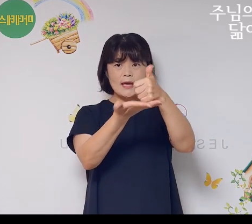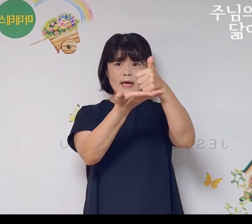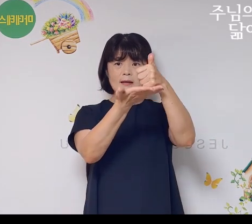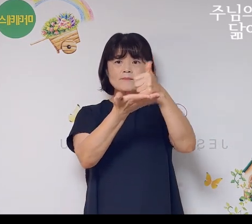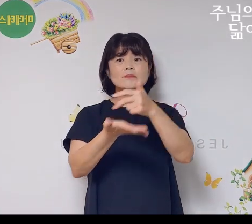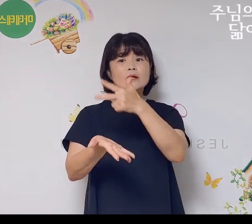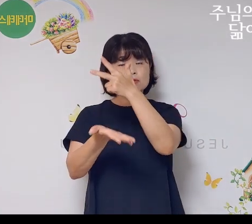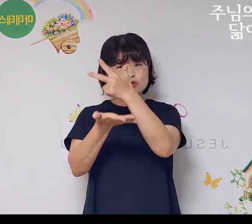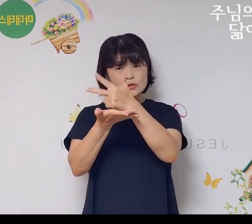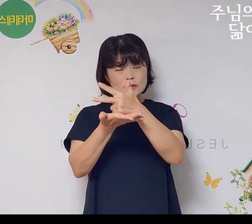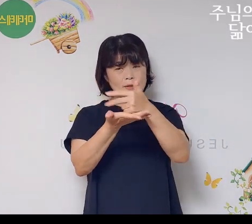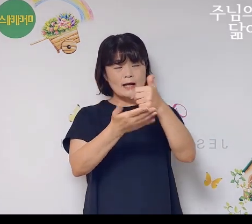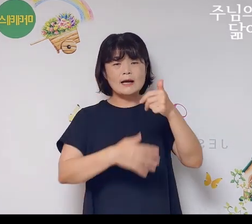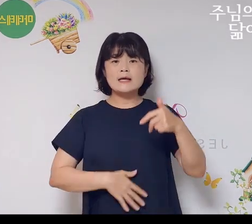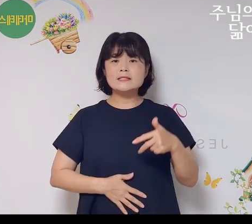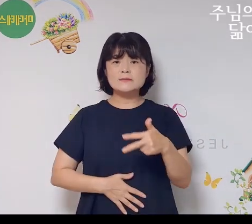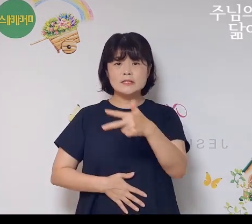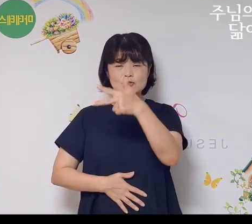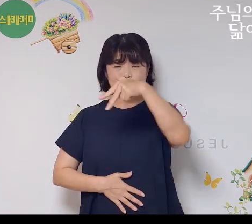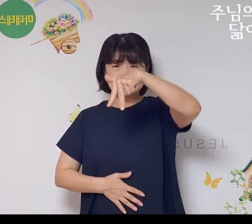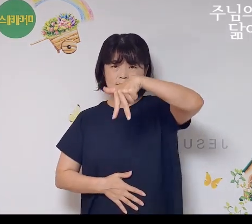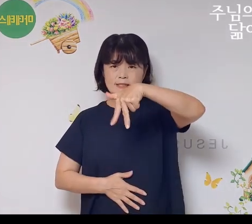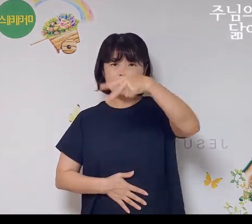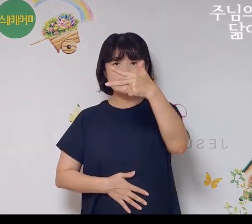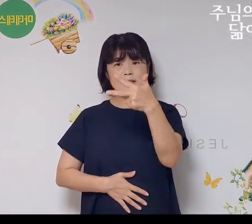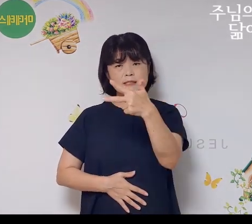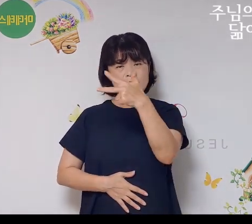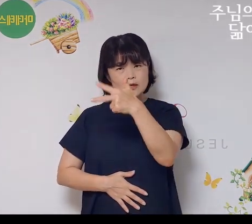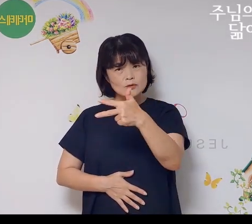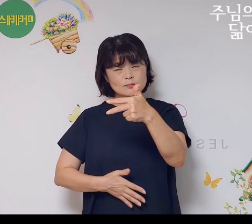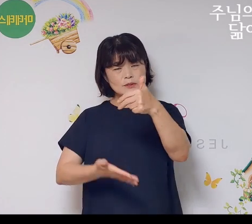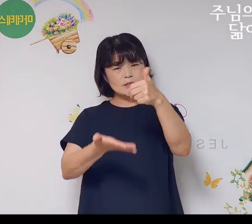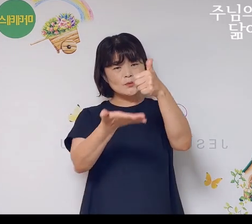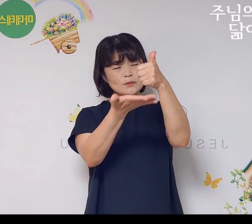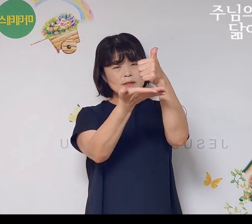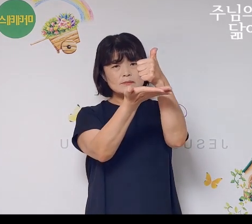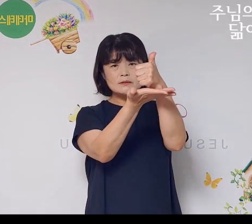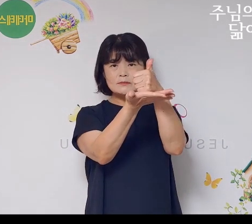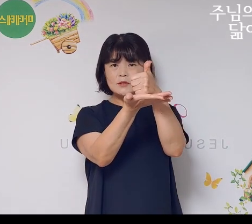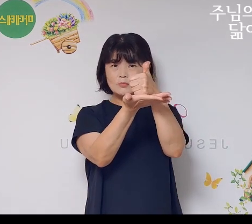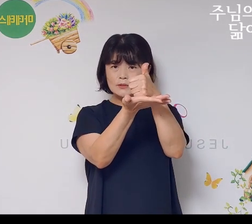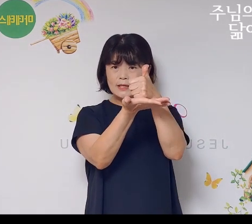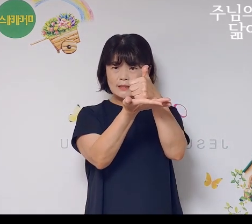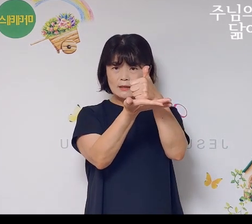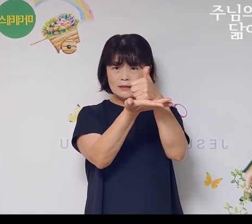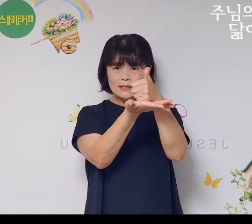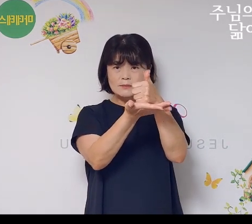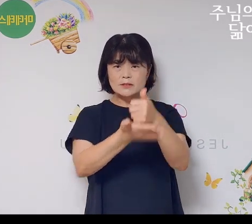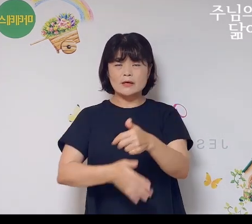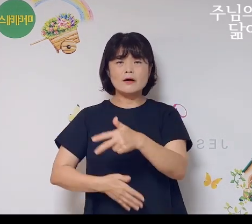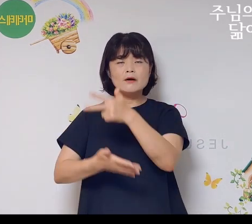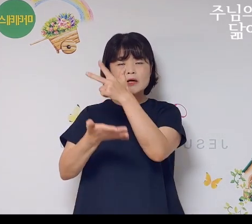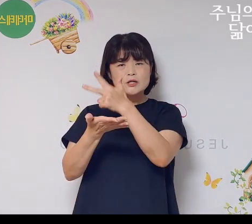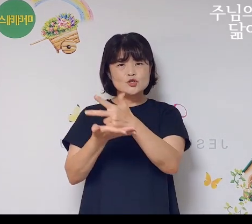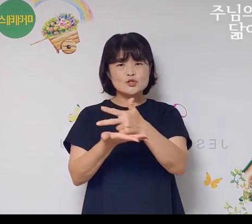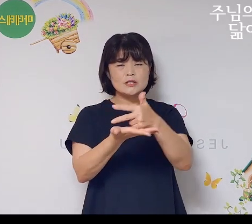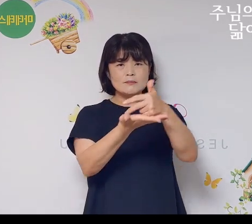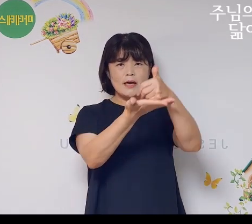주님의 아까 했습니다. 주님은 지읒을 눕히시고 님은 님 덕분에 할 때 내시면 돼요.